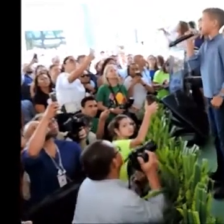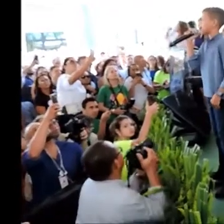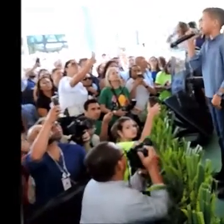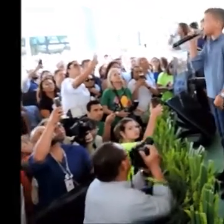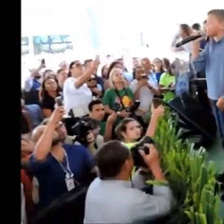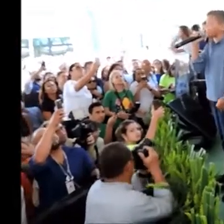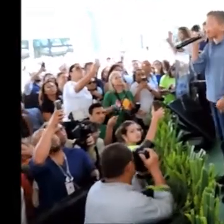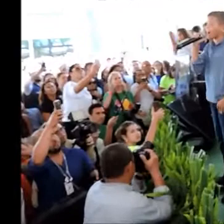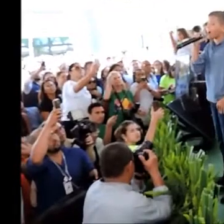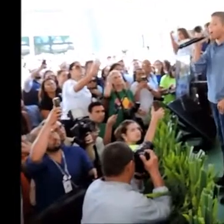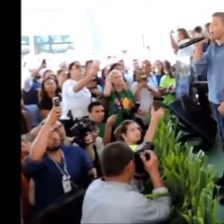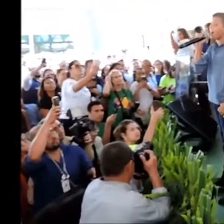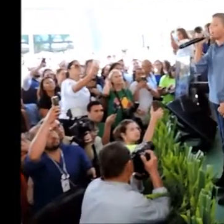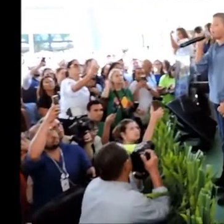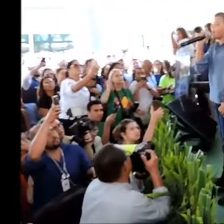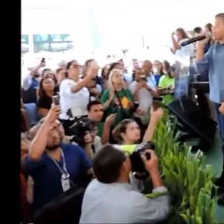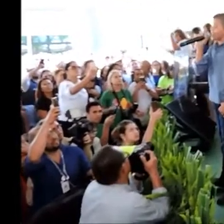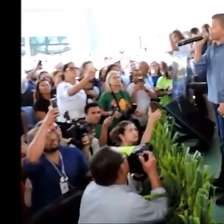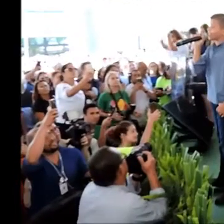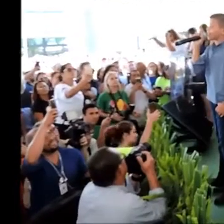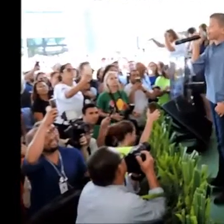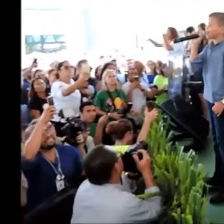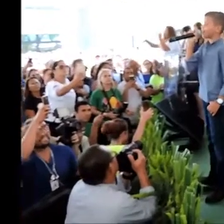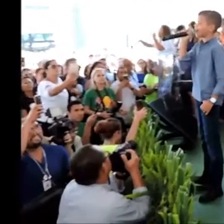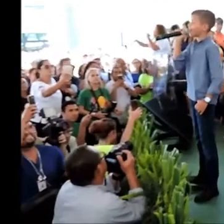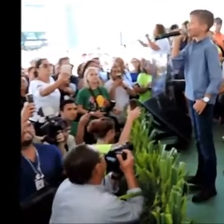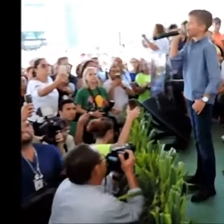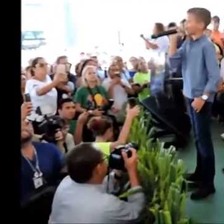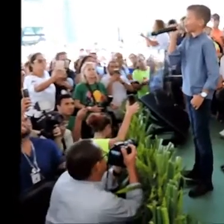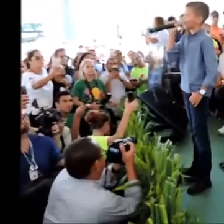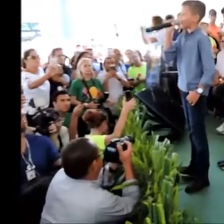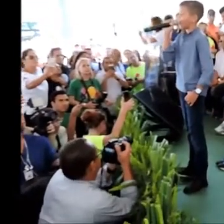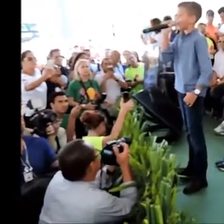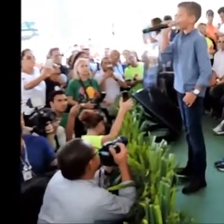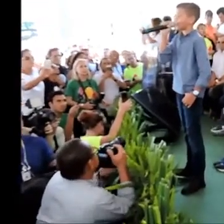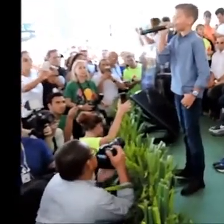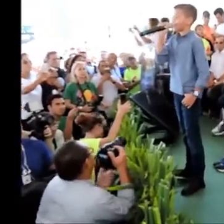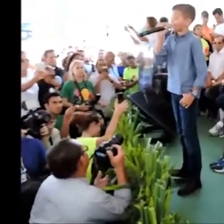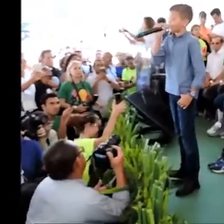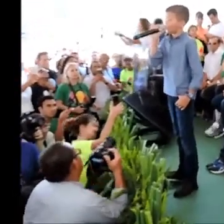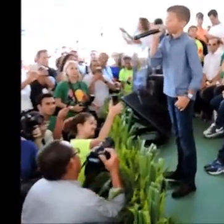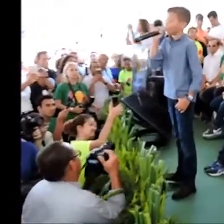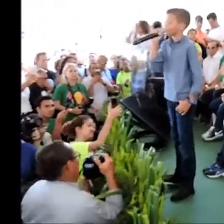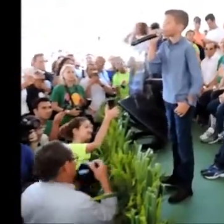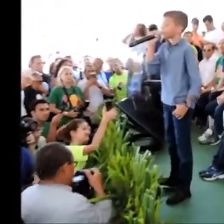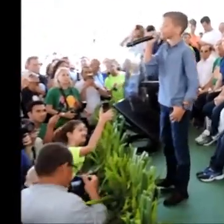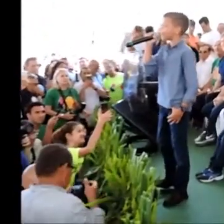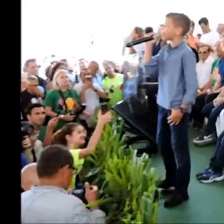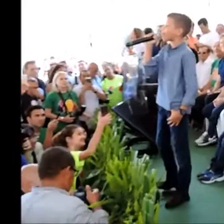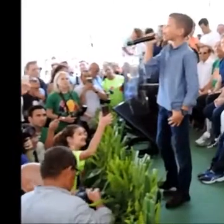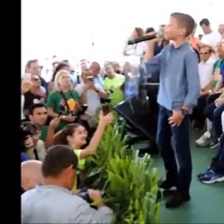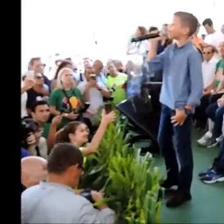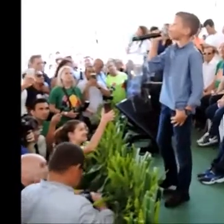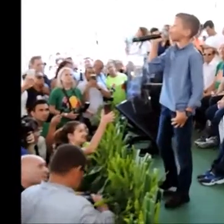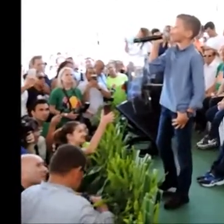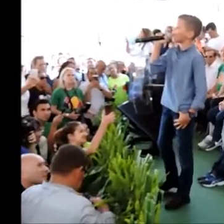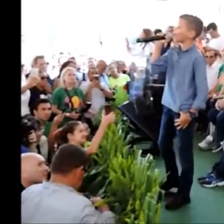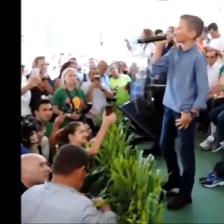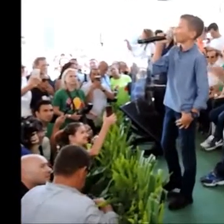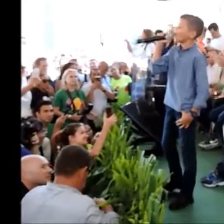Mulher brava de coragem, receba essa homenagem de Vinícius Amorim.